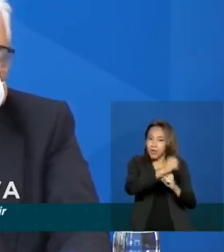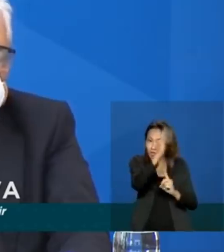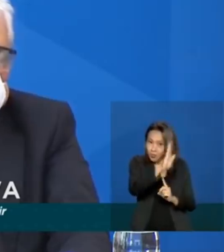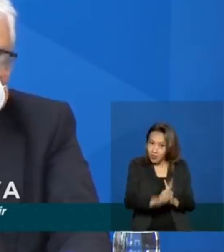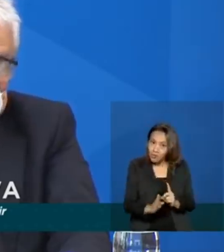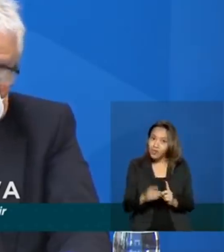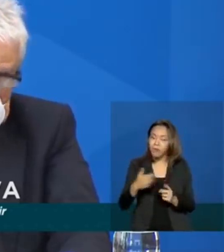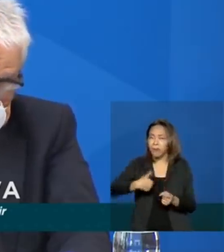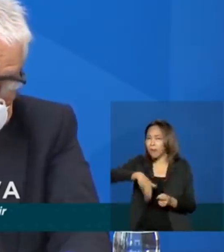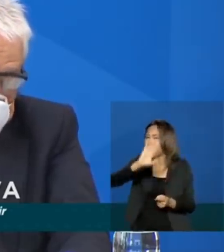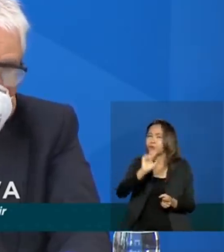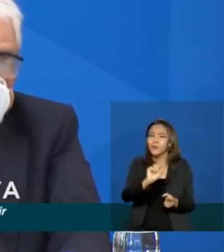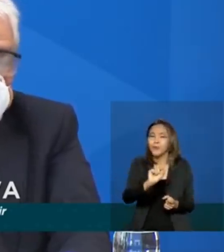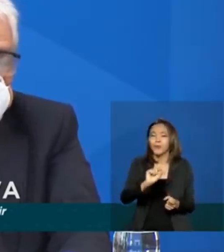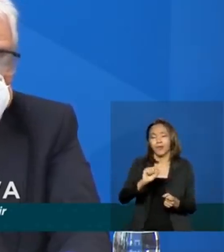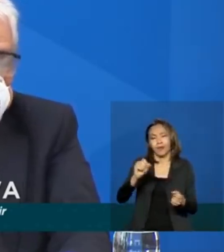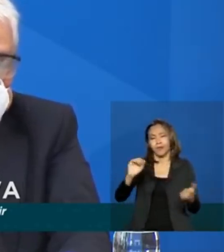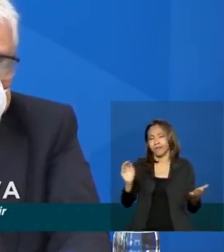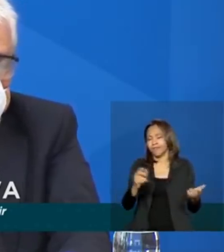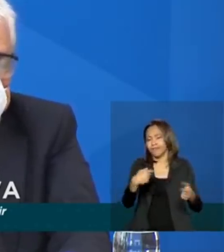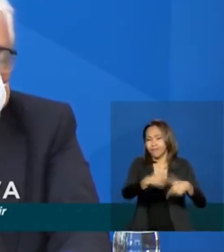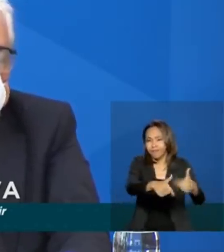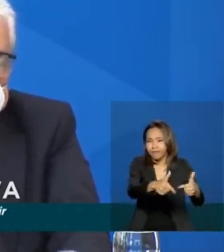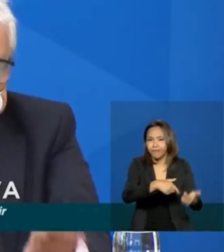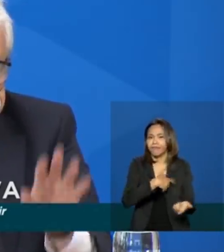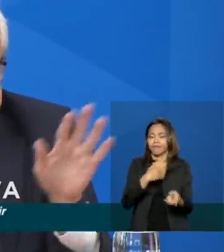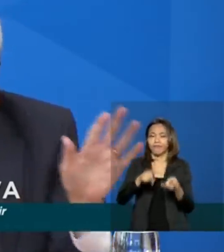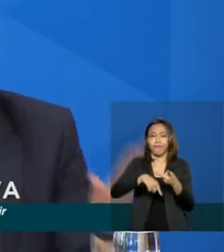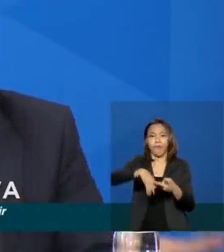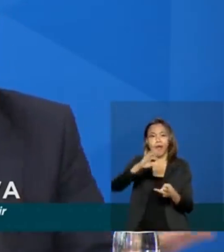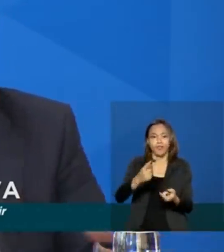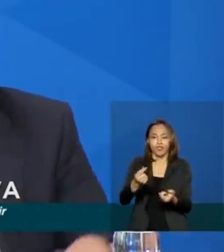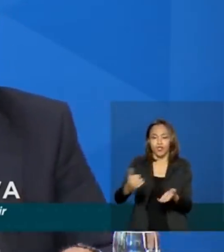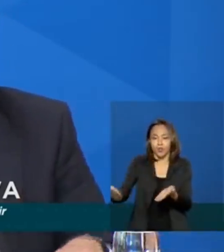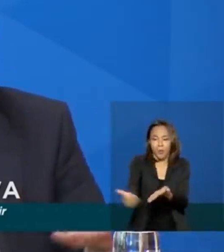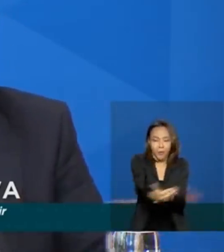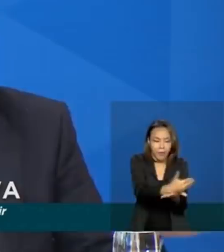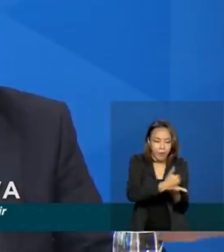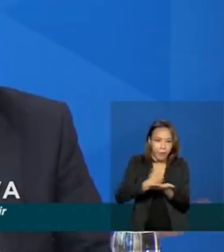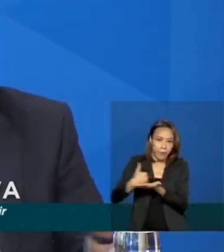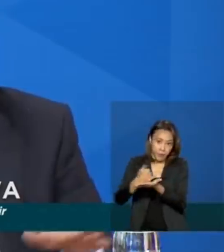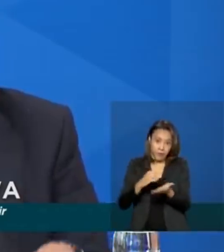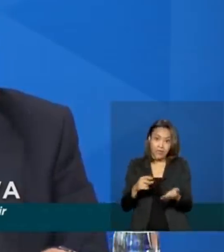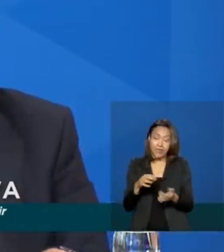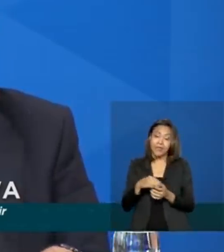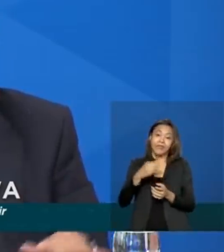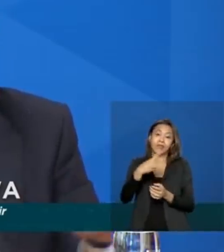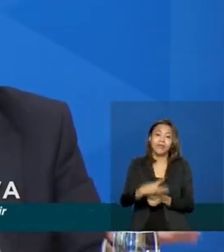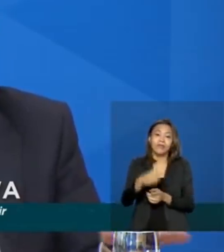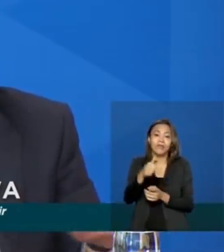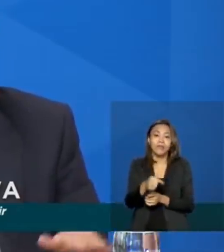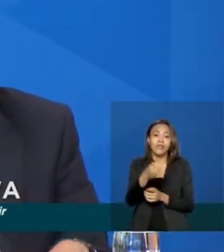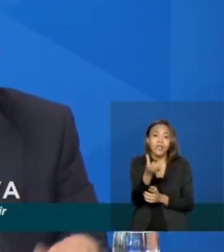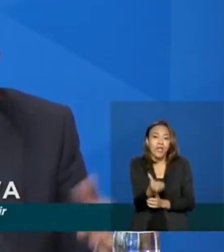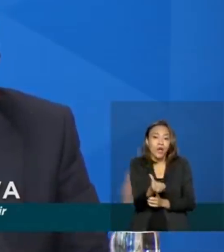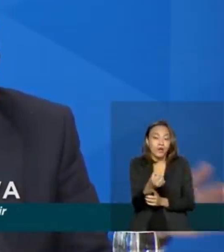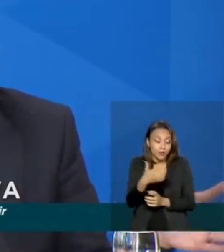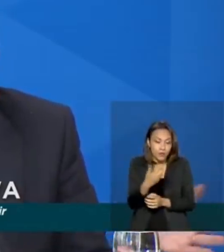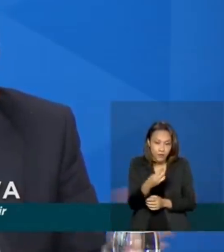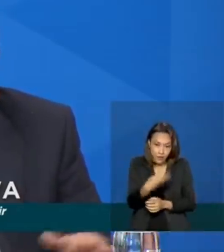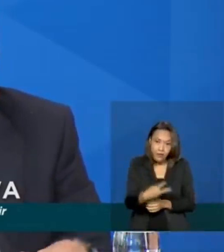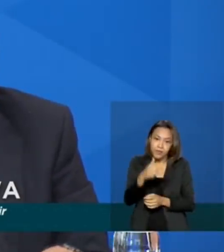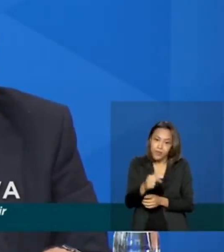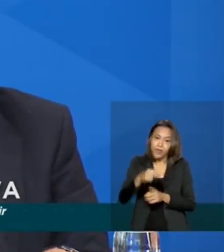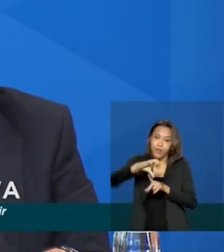mais emprego, mais arrecadação fiscal. Foram 379 bilhões de reais nesses